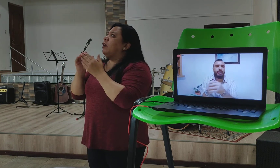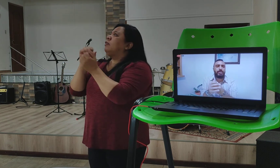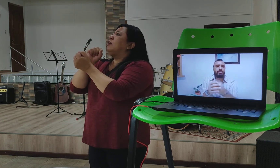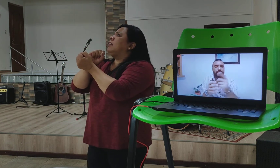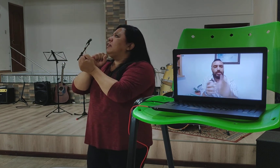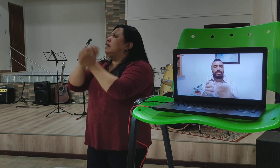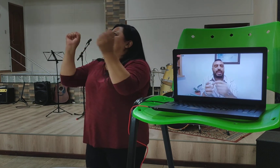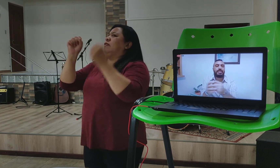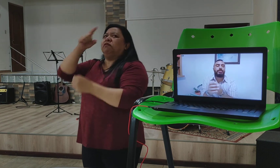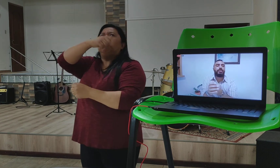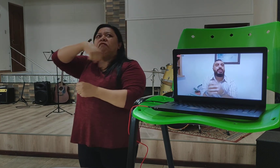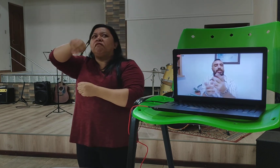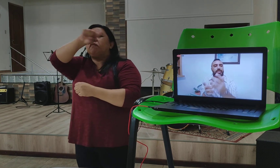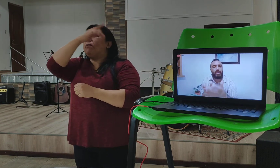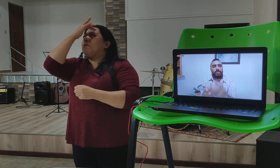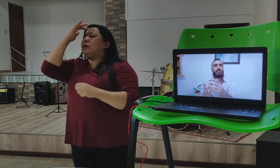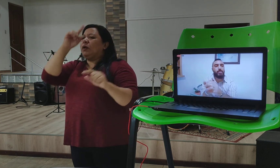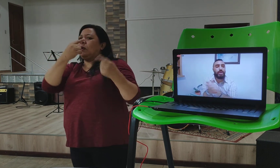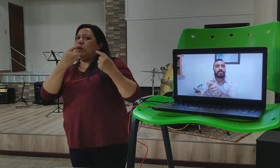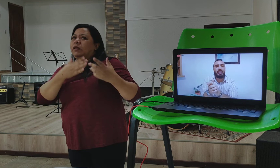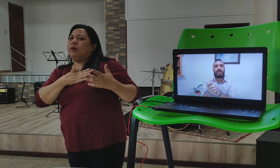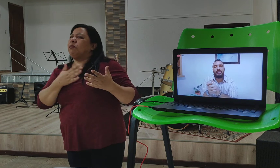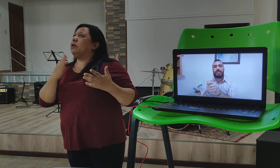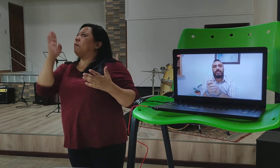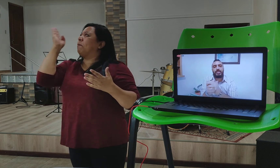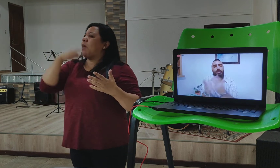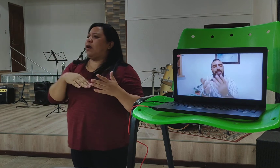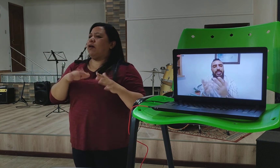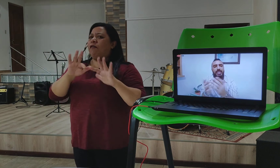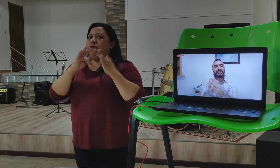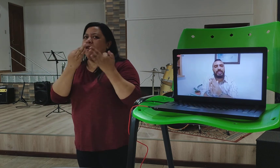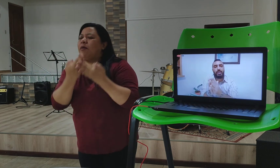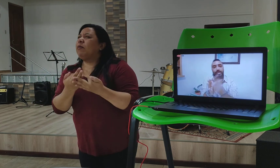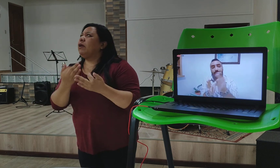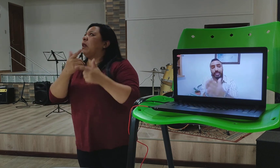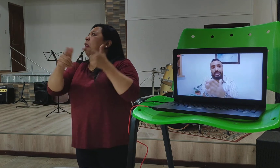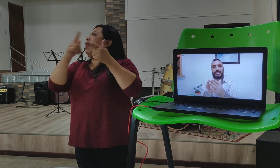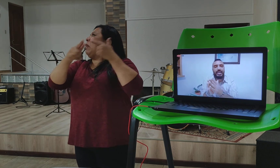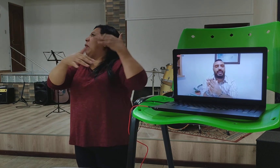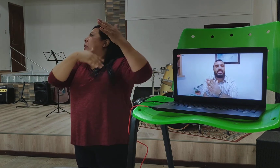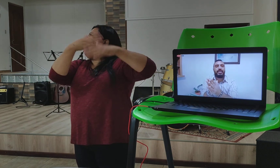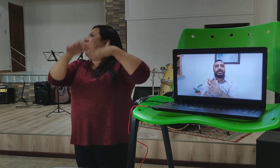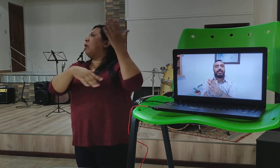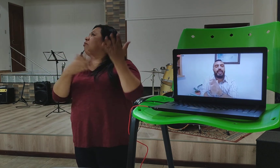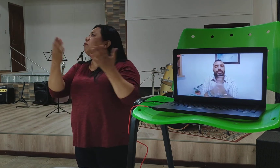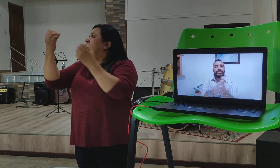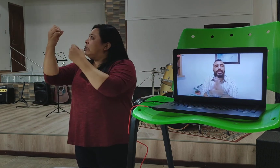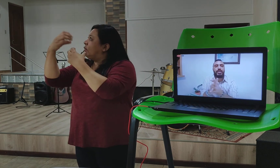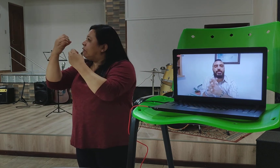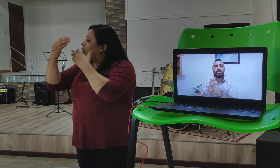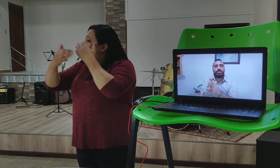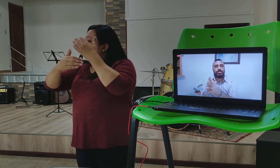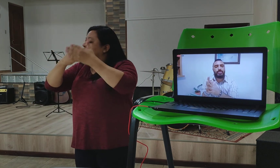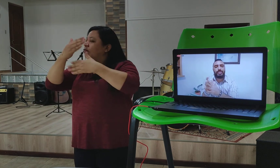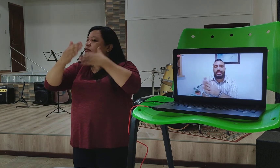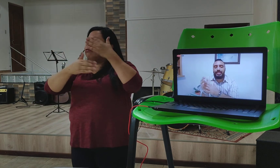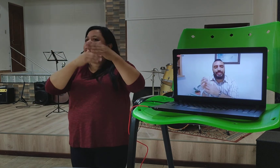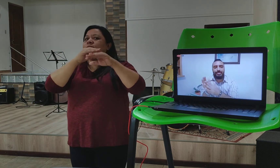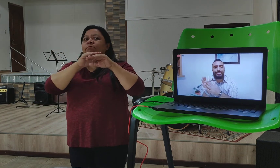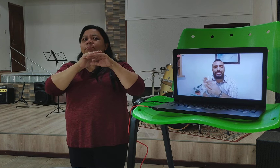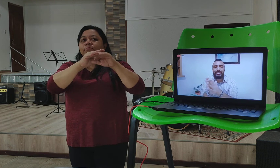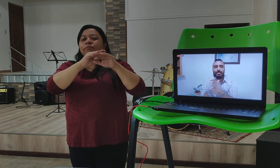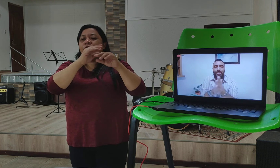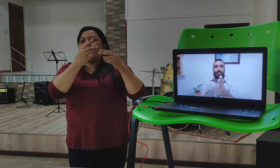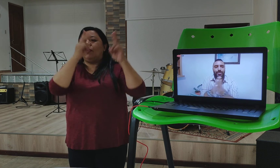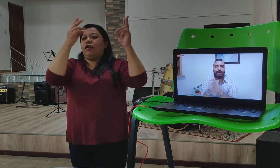dá livramento, Senhor, me dá sabedoria, Senhor, me mostra, Senhor, me ensina, eu quero vencer. E aí você vai chegar a uma conclusão de que